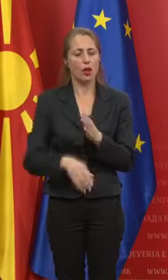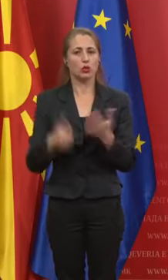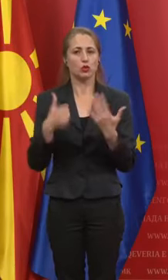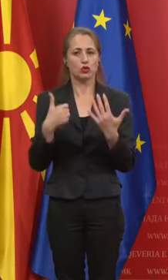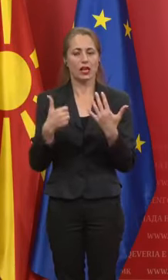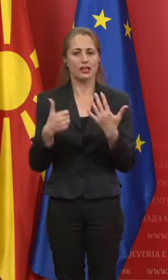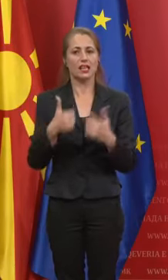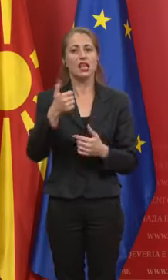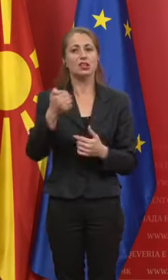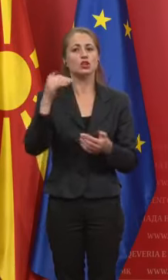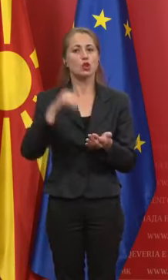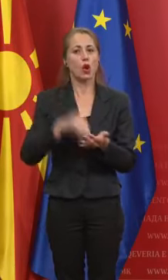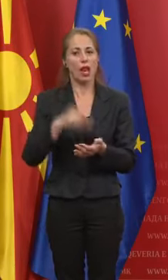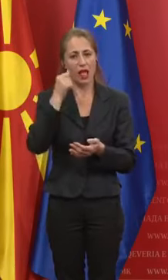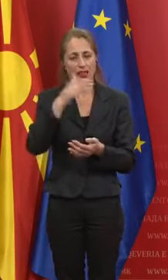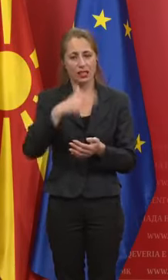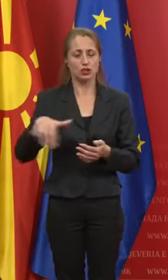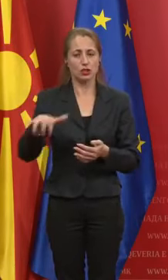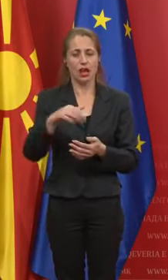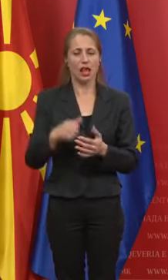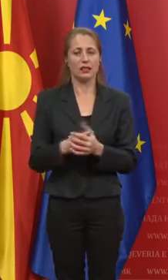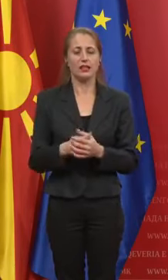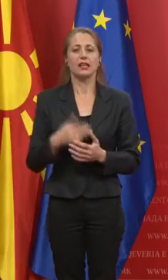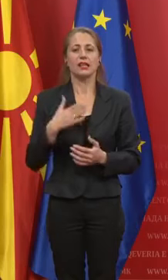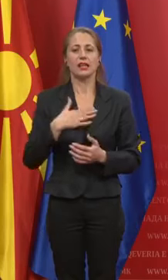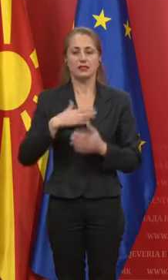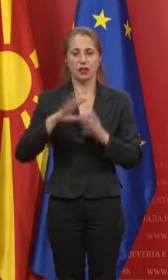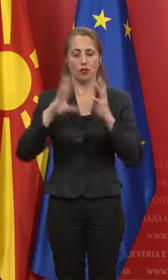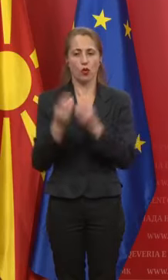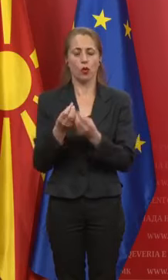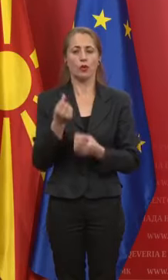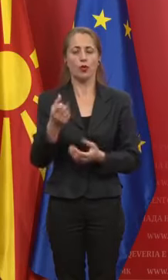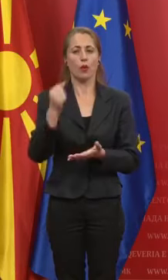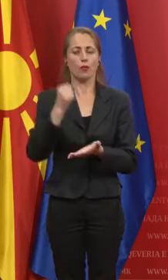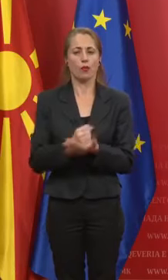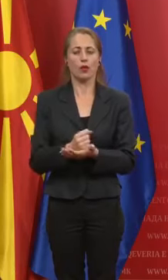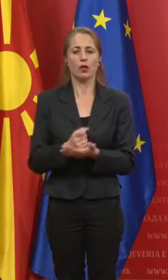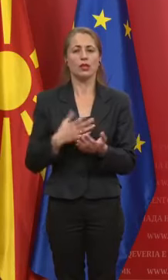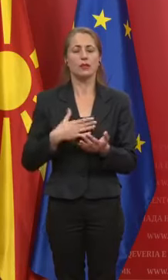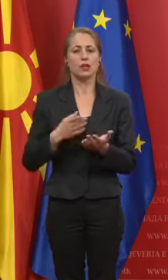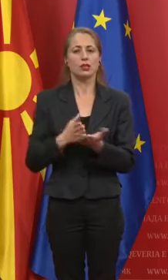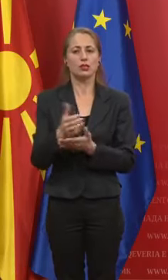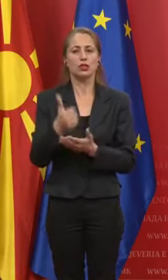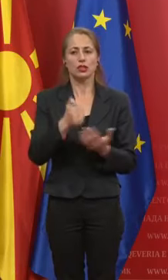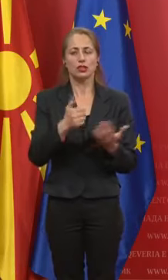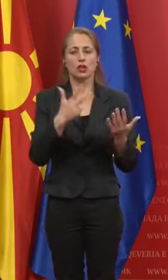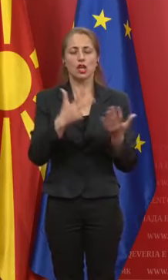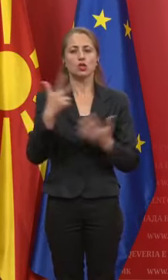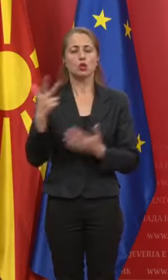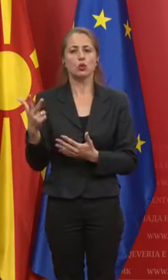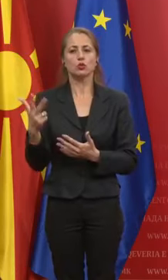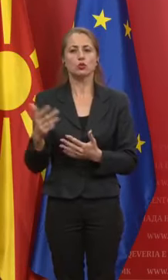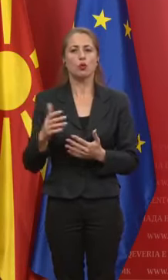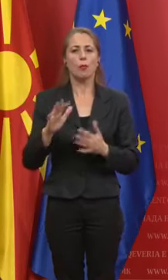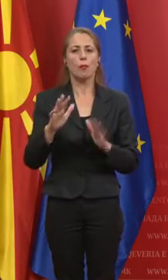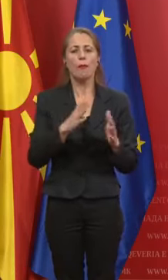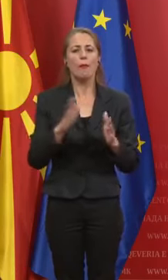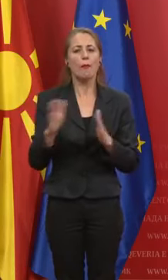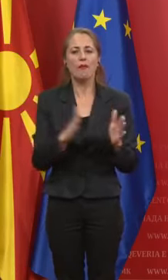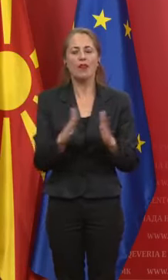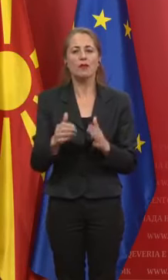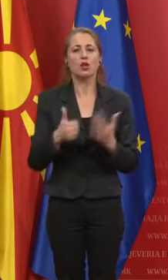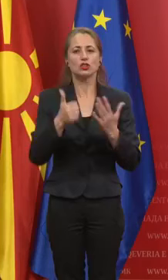на 100.000. Кај нас од вкупниот број на потврдени случаи 1638 во периодот од 6